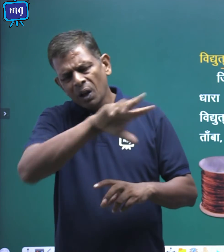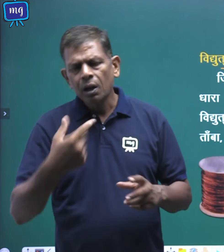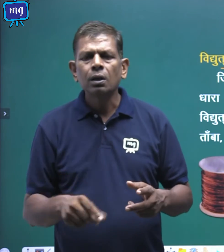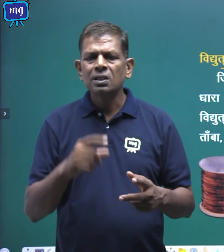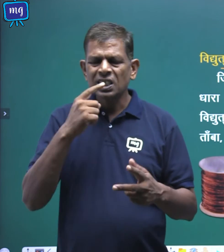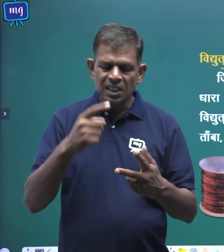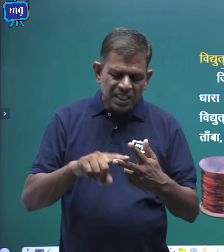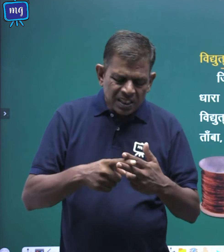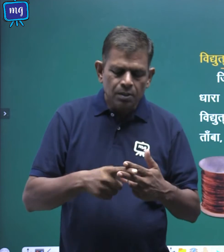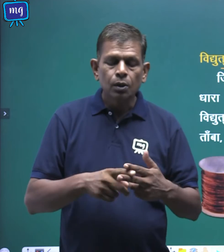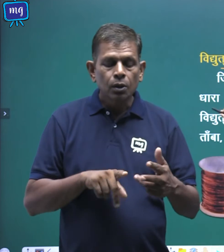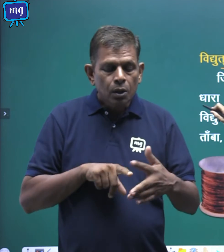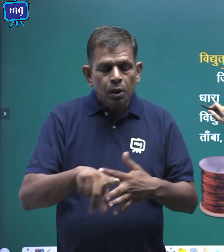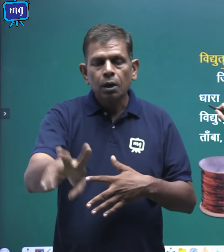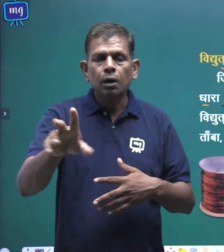विद्युत धारा